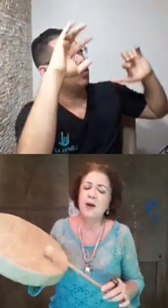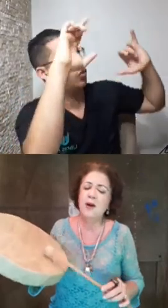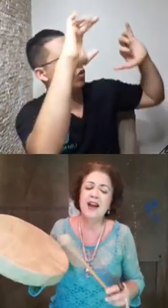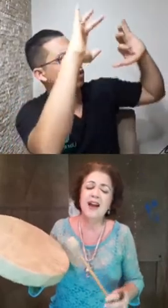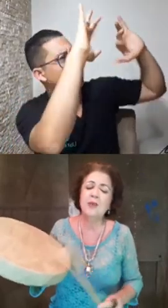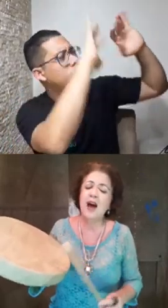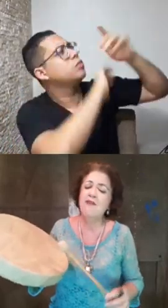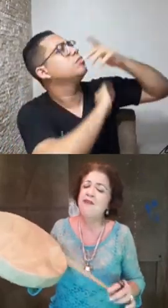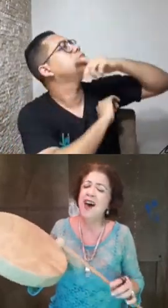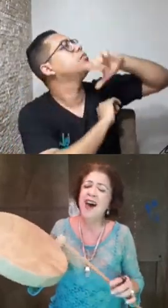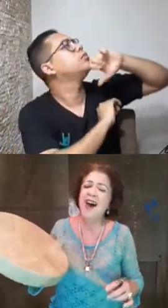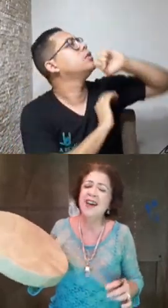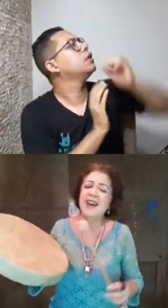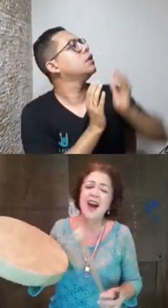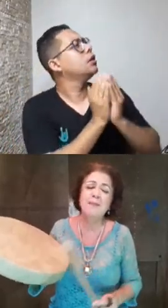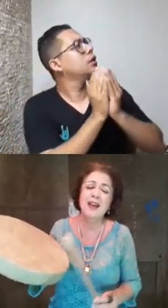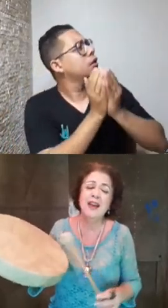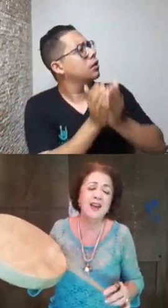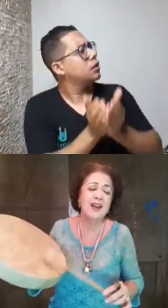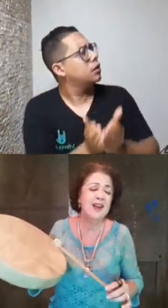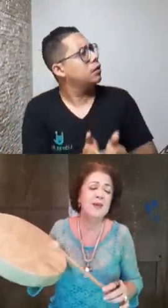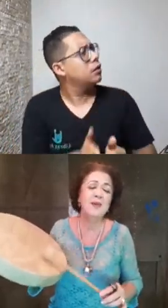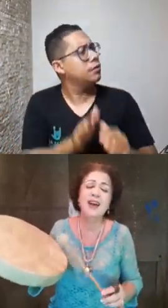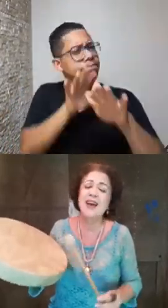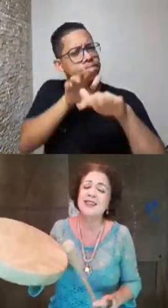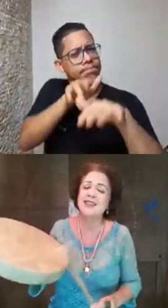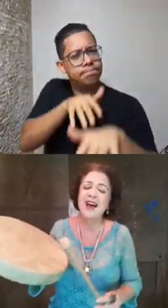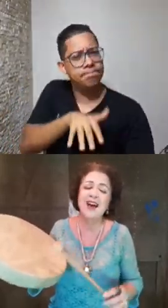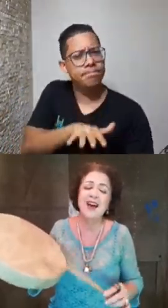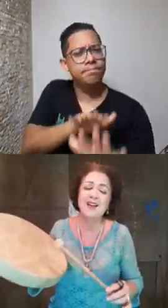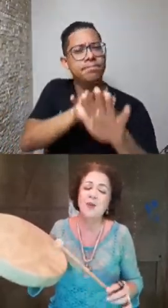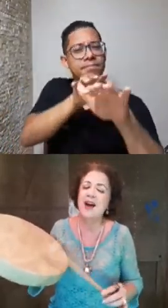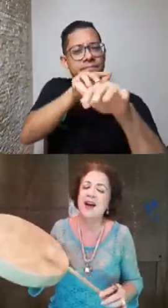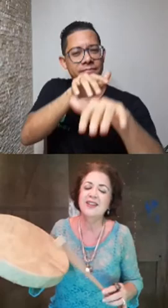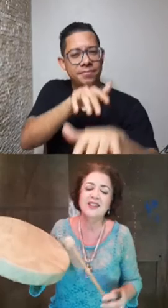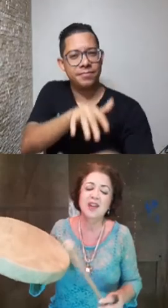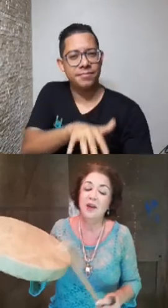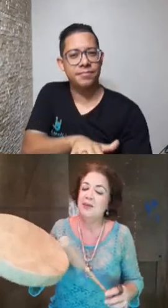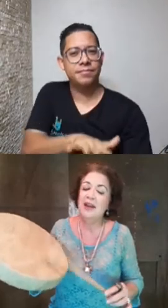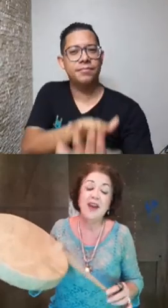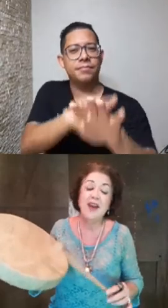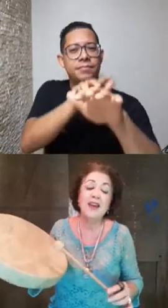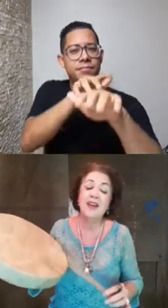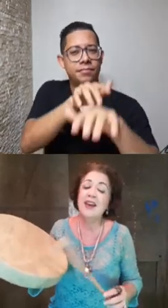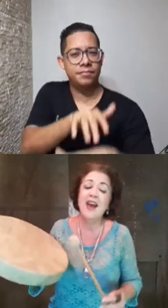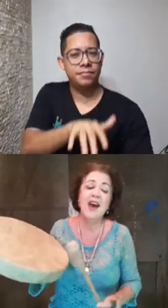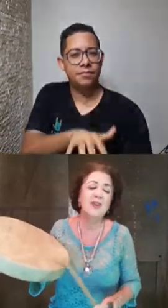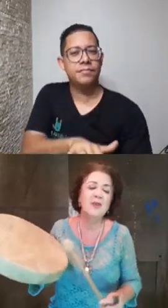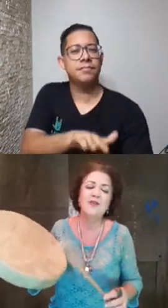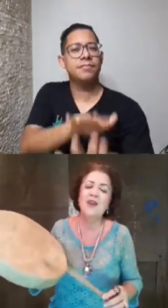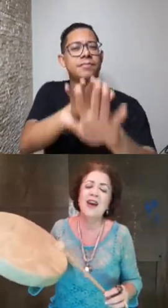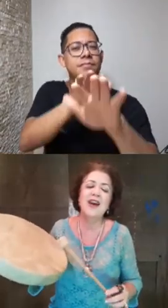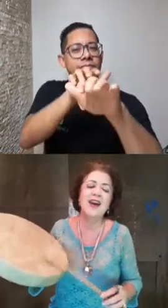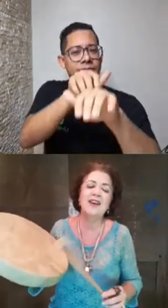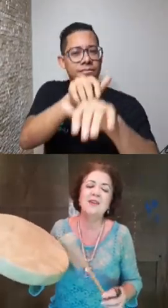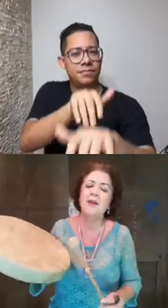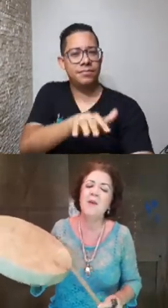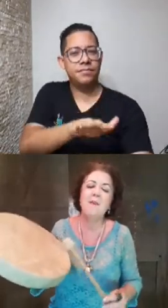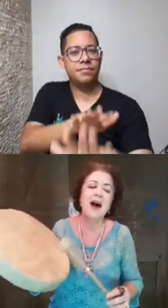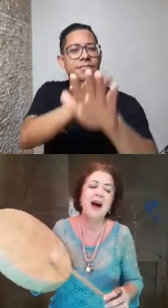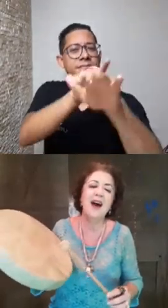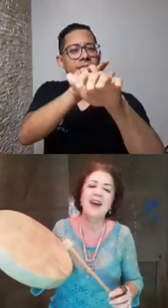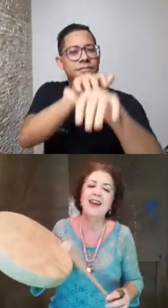Caminho bordado a fé, caminho das águas. Me leva que quero ver